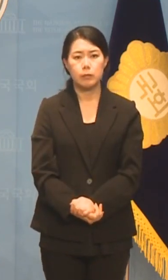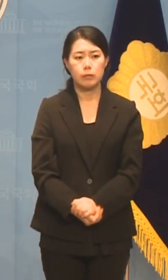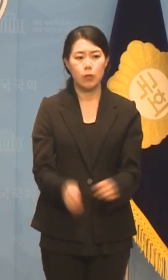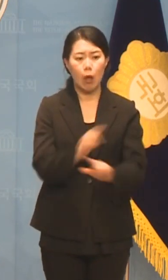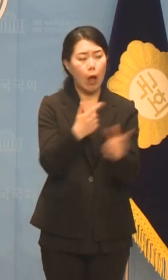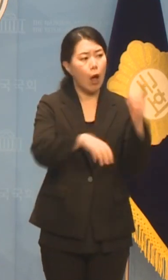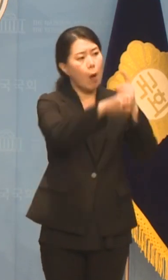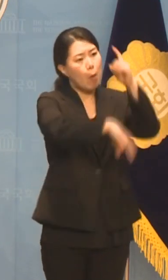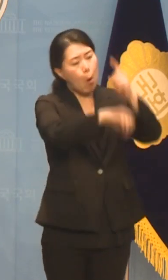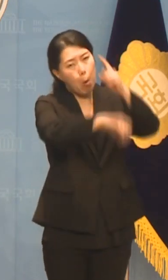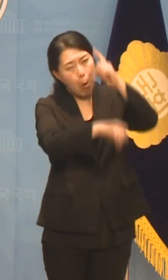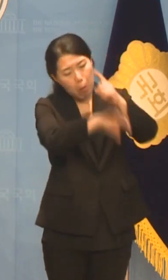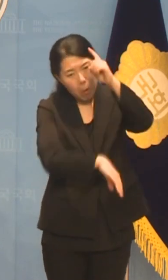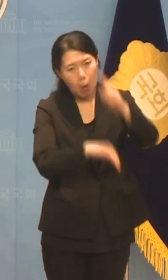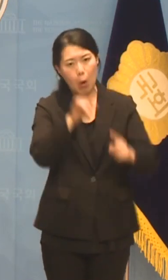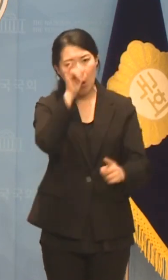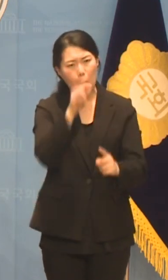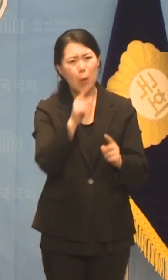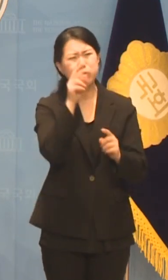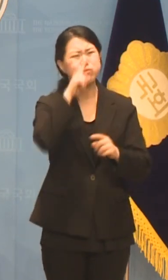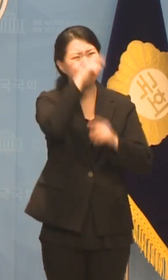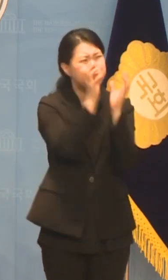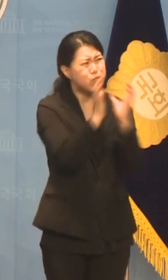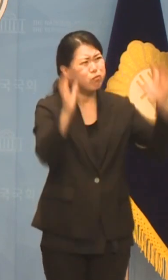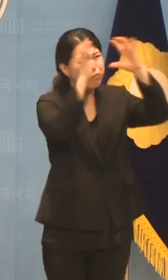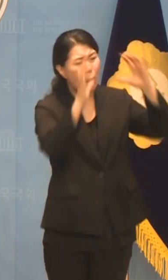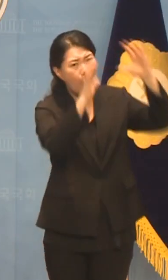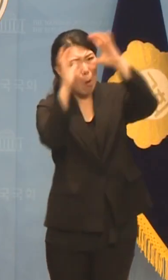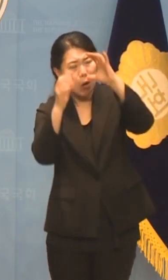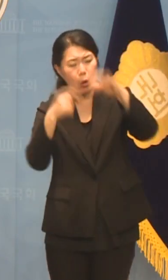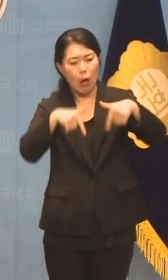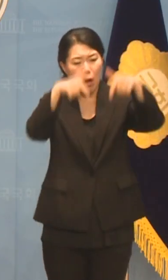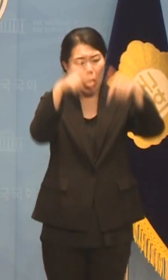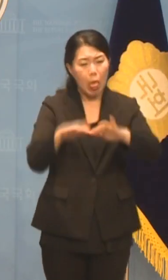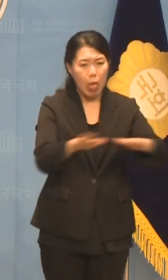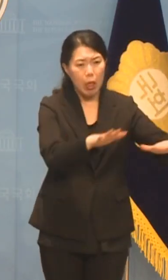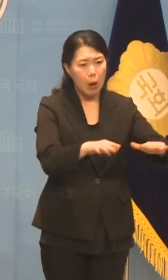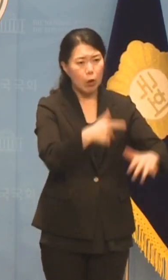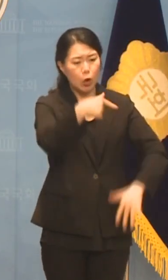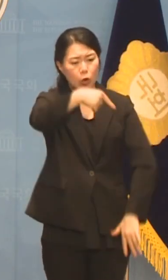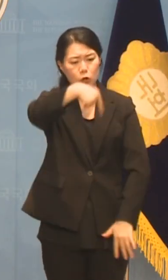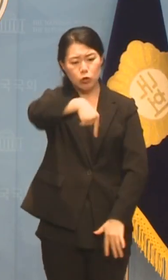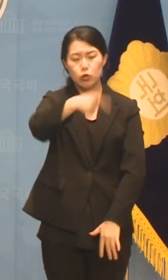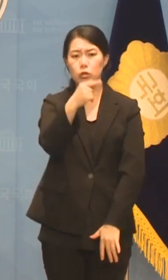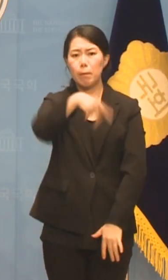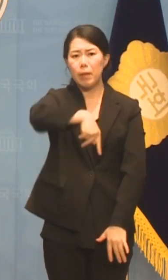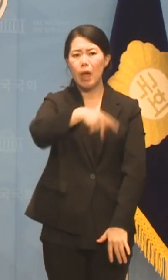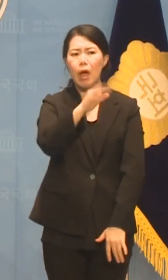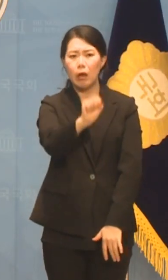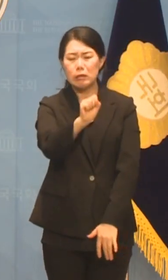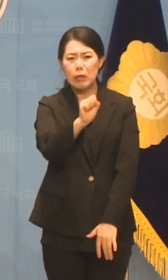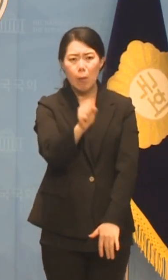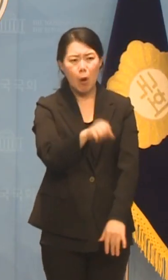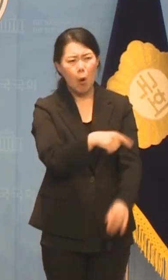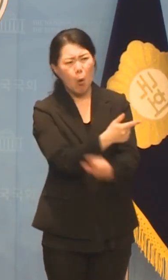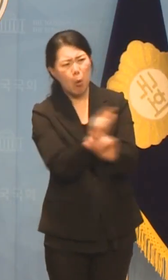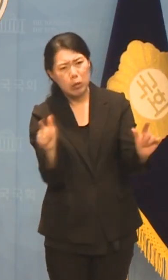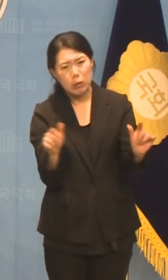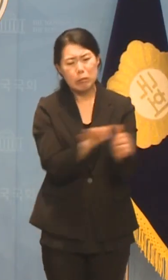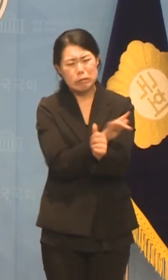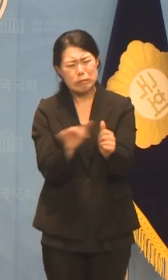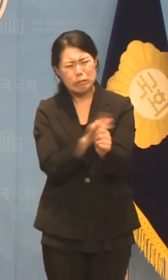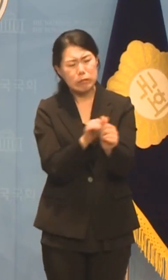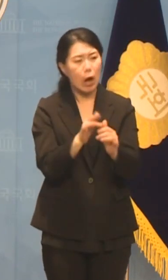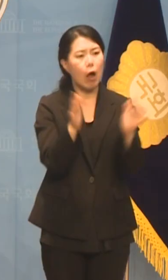각종 미사일 도발이며 오물풍선 도발, 서해 GPS 교란행위, 사이버 해킹 시도 등 북한의